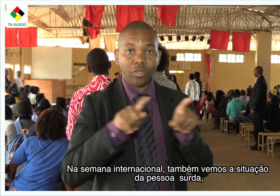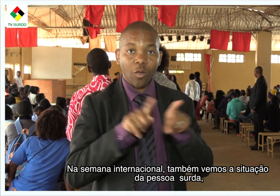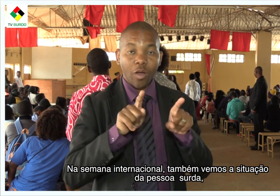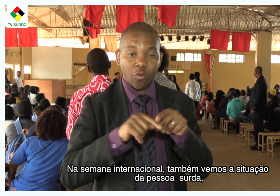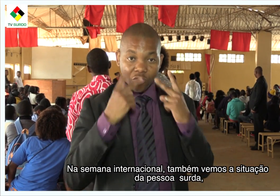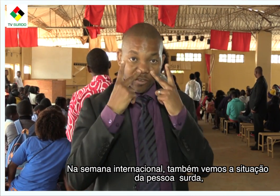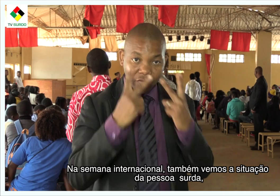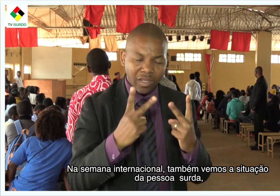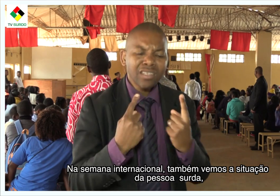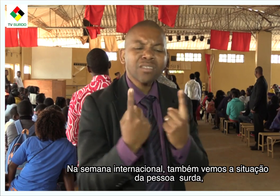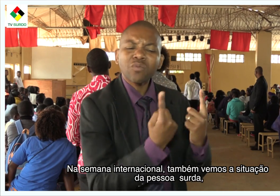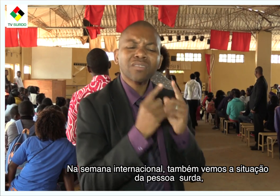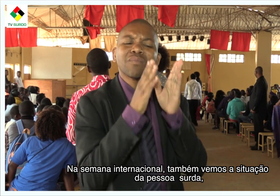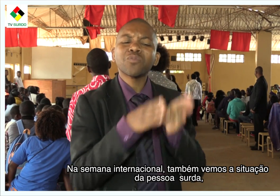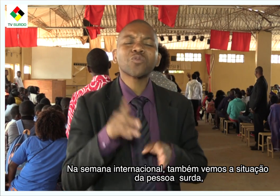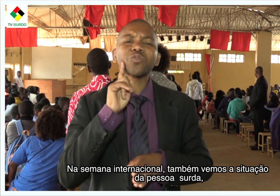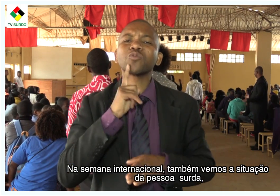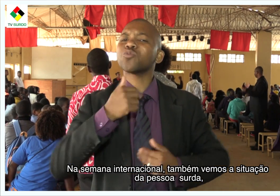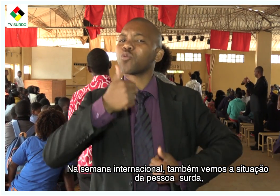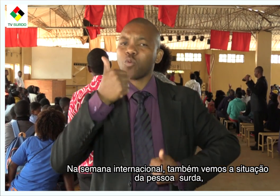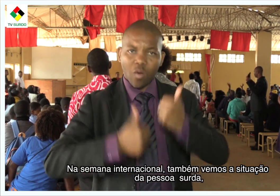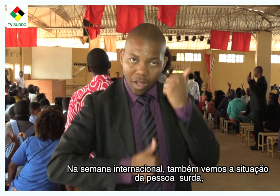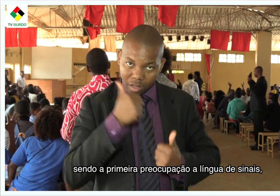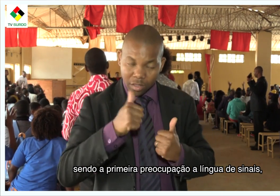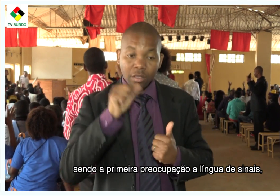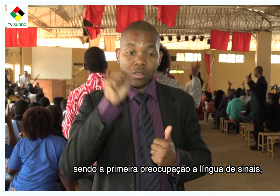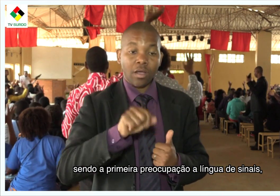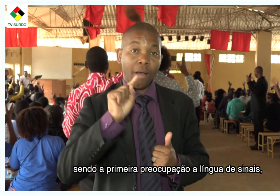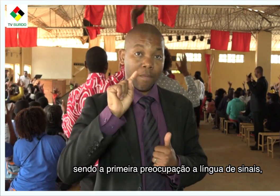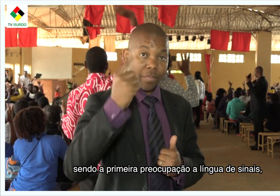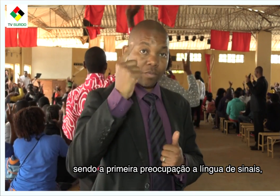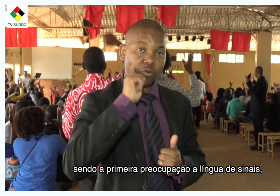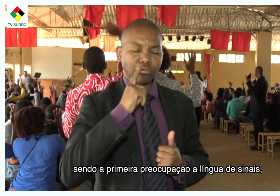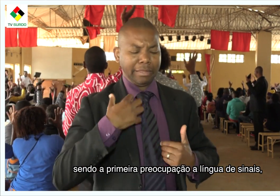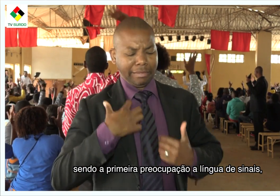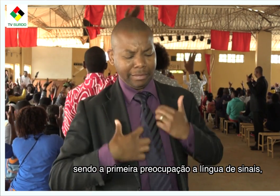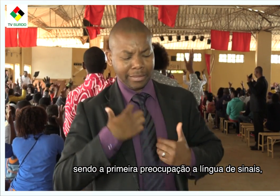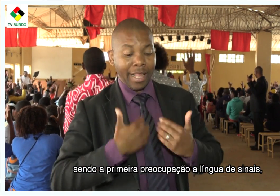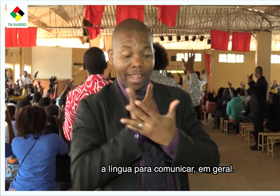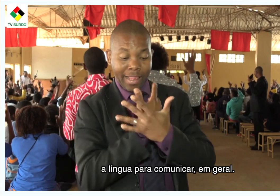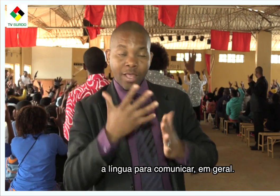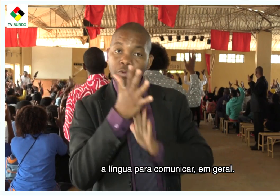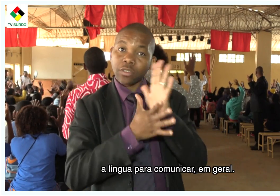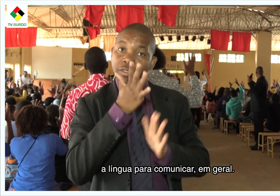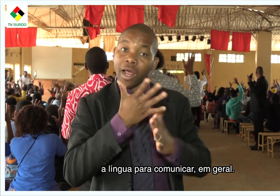na semana internacional também vemos a situação da pessoa surda sendo a primeira preocupação a língua de sinais a lngua para comunicar